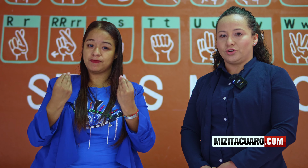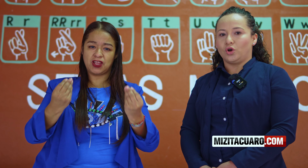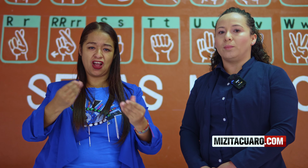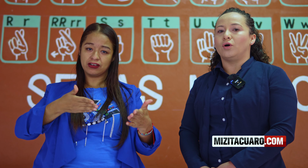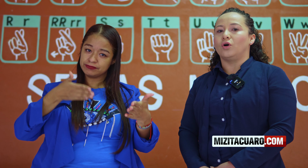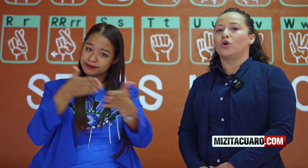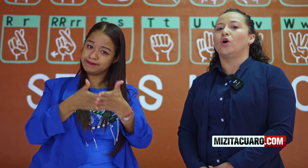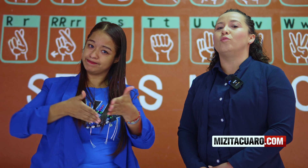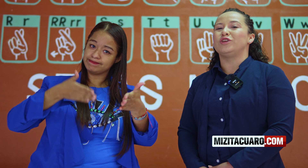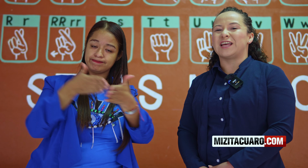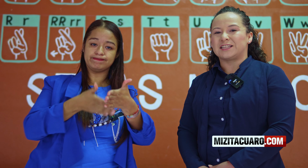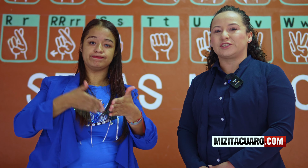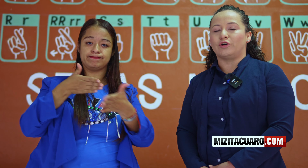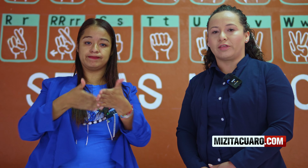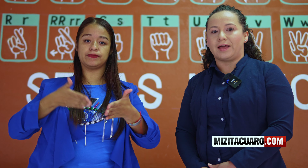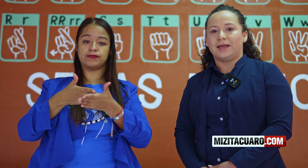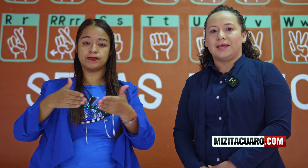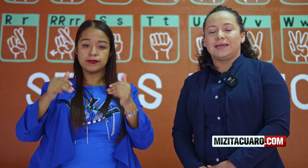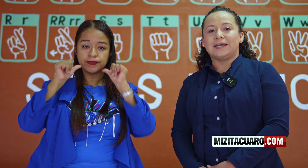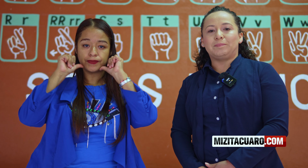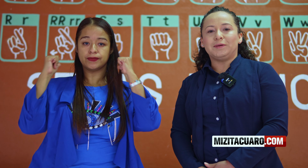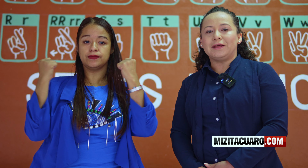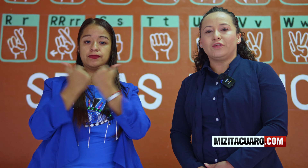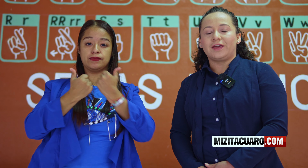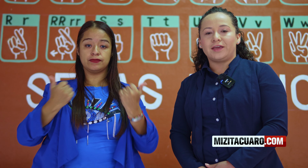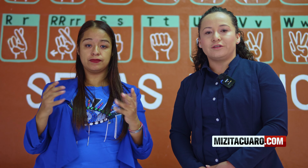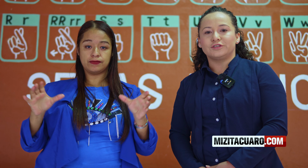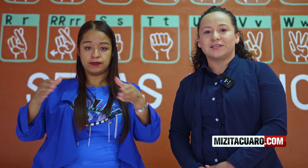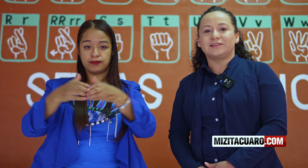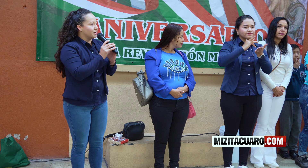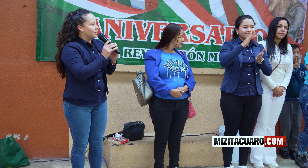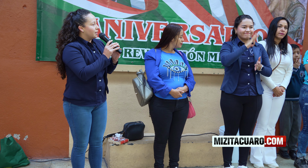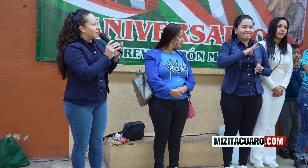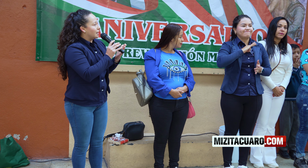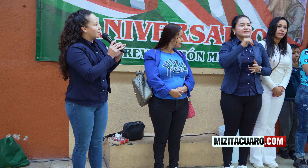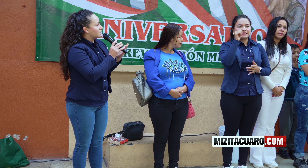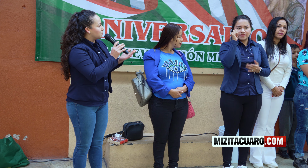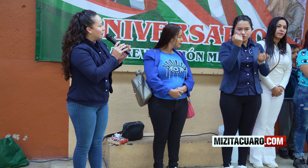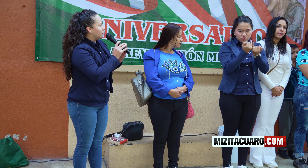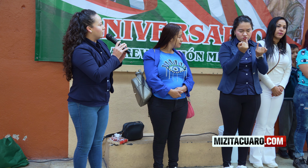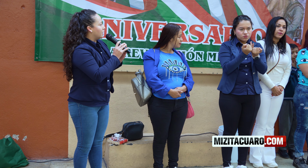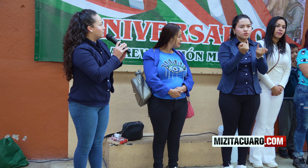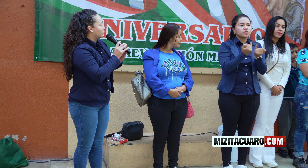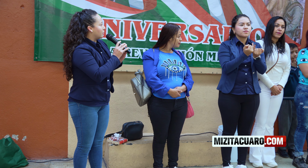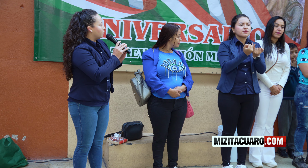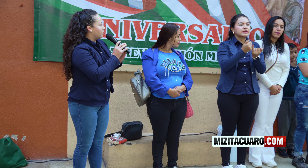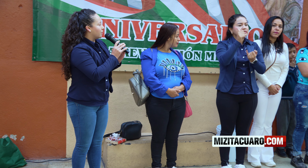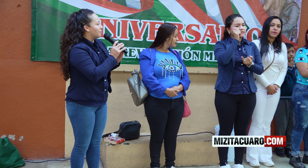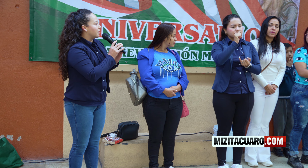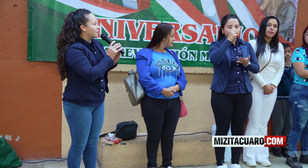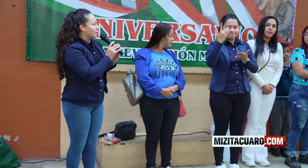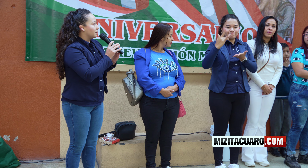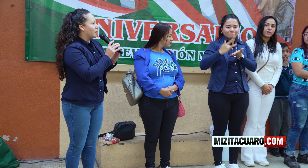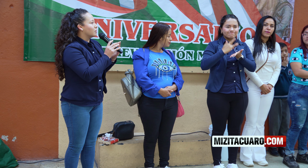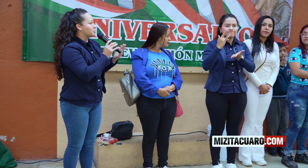asociación, como comunidad sorda, y el primero de ellos es enfrentarnos a la falta